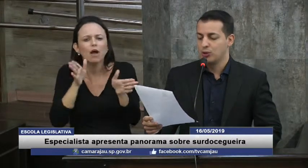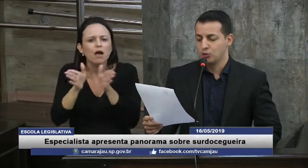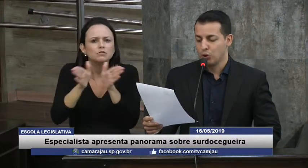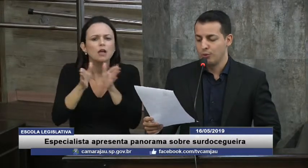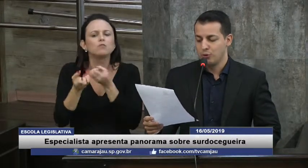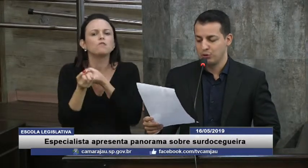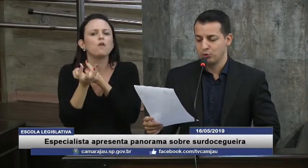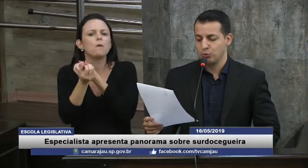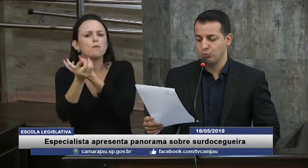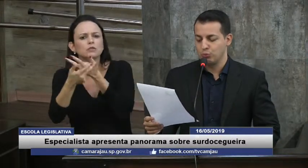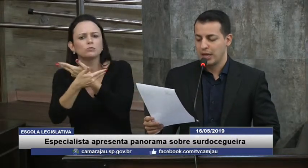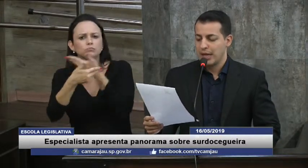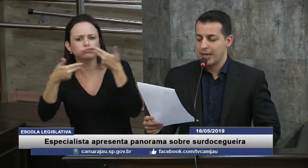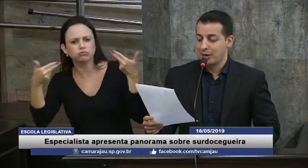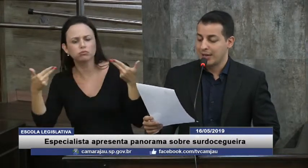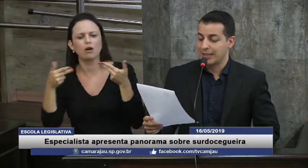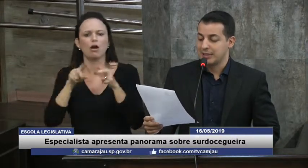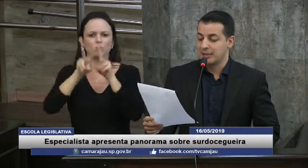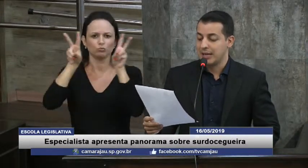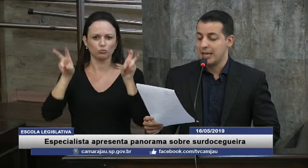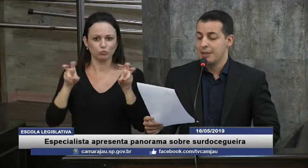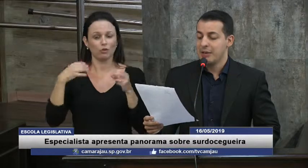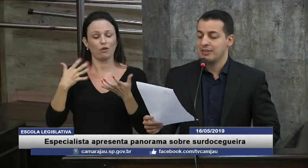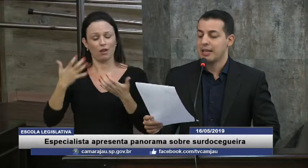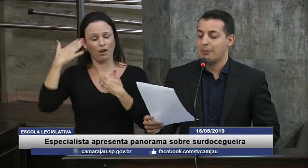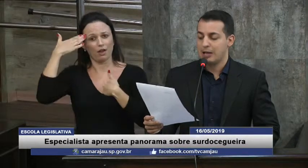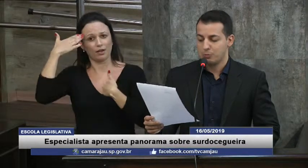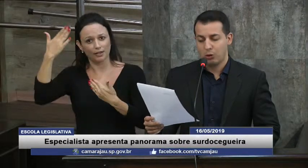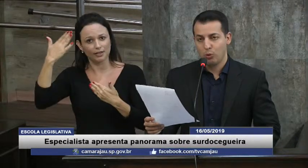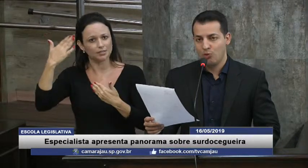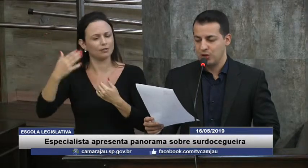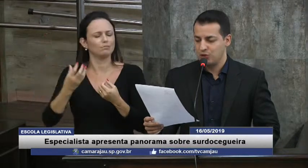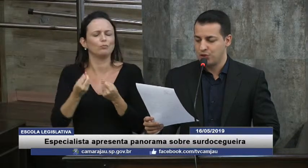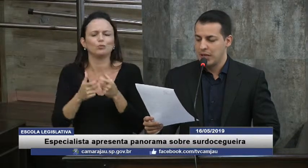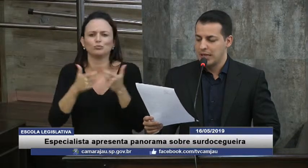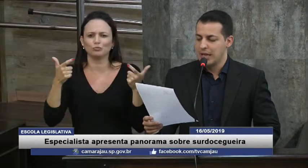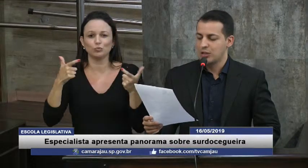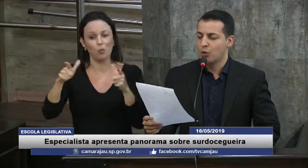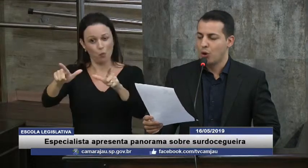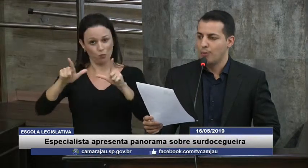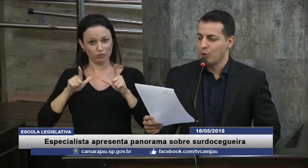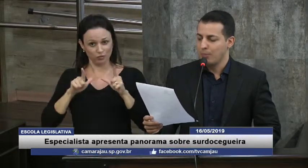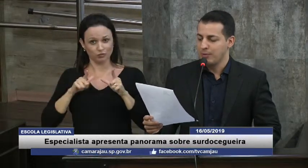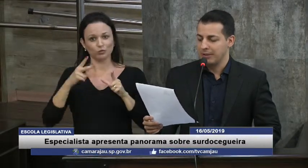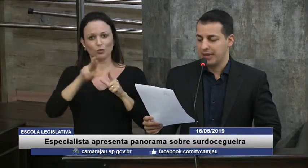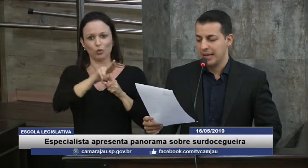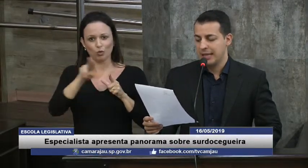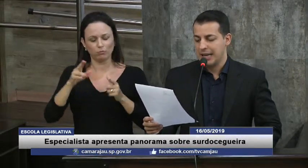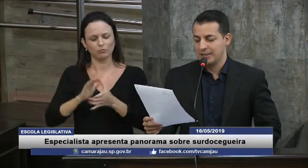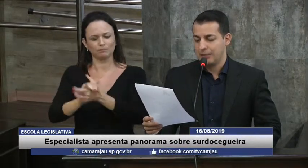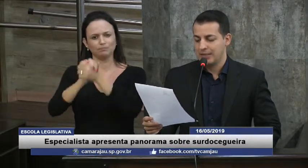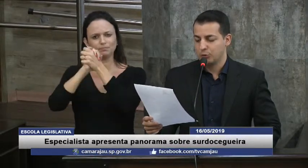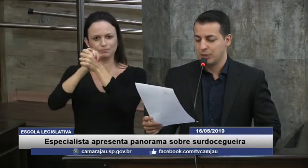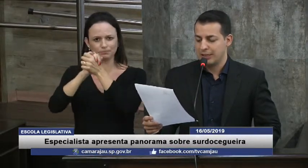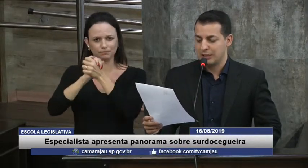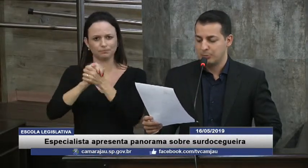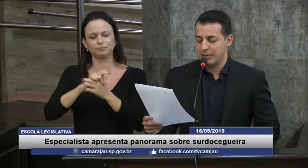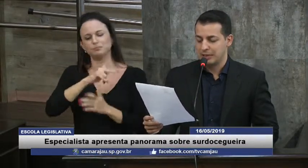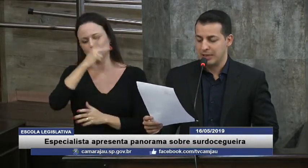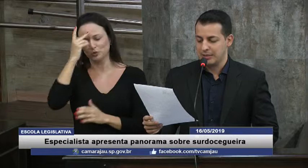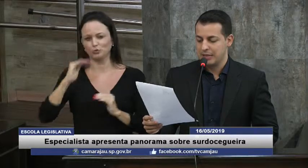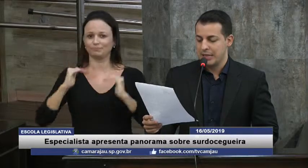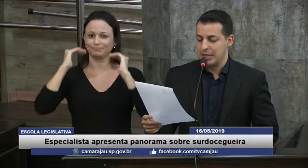informação sobre o assunto. Quero agradecer imensamente pelo convite e, em seu nome, cumprimentar as demais